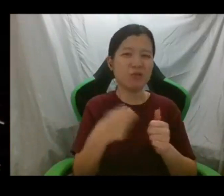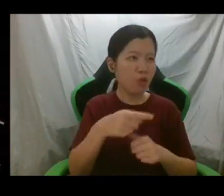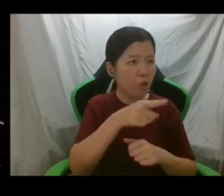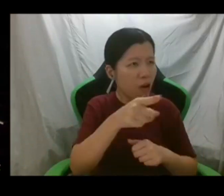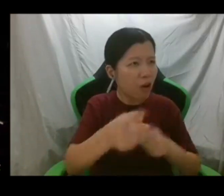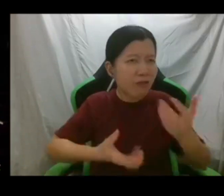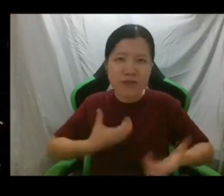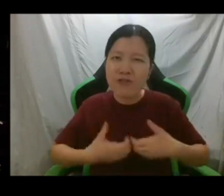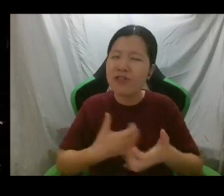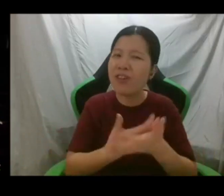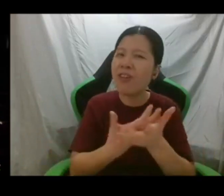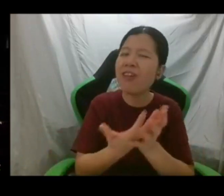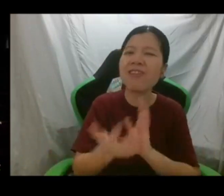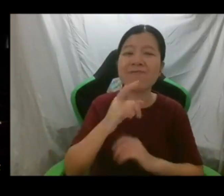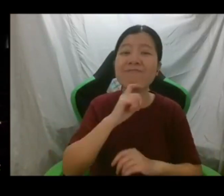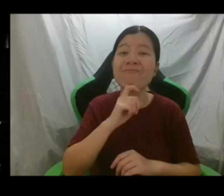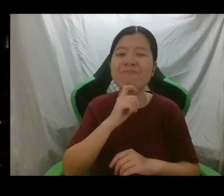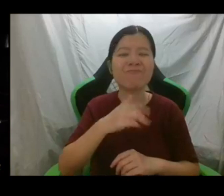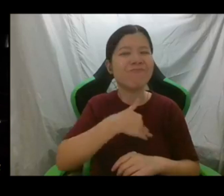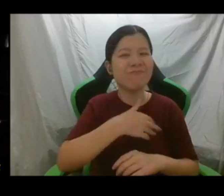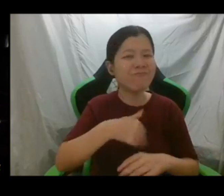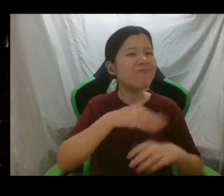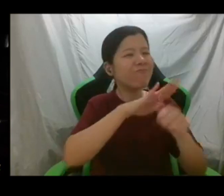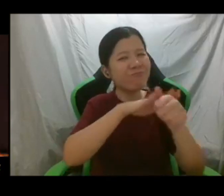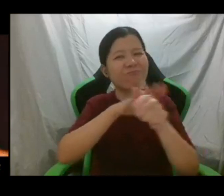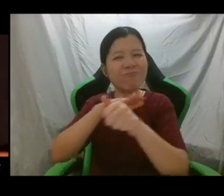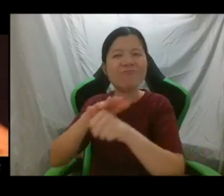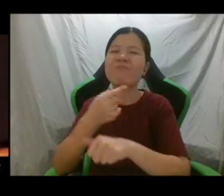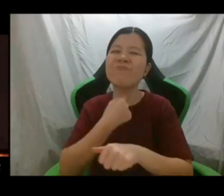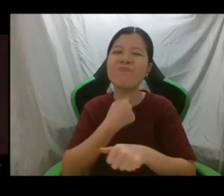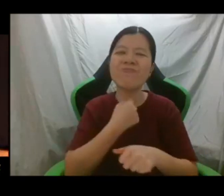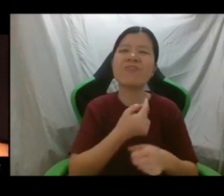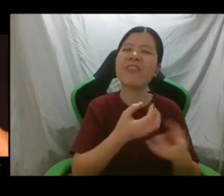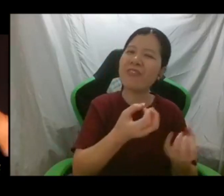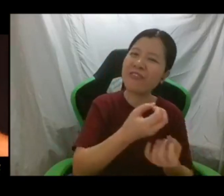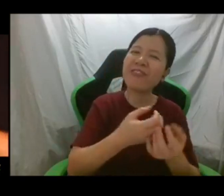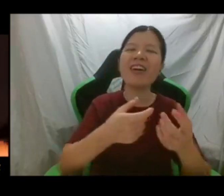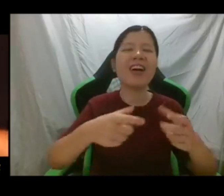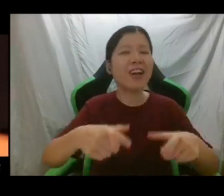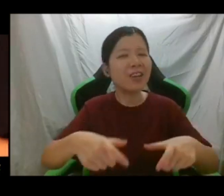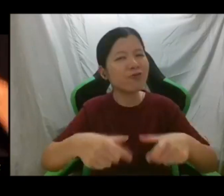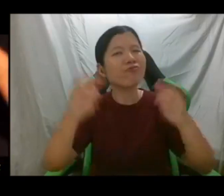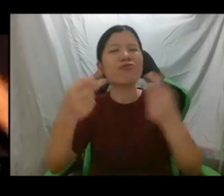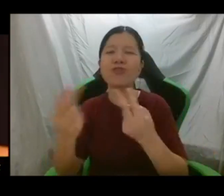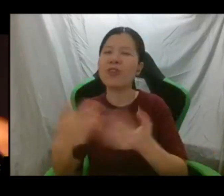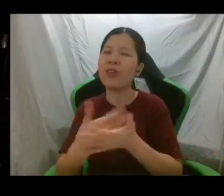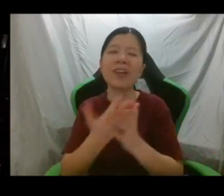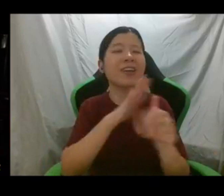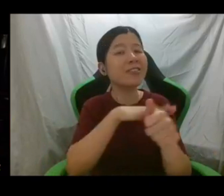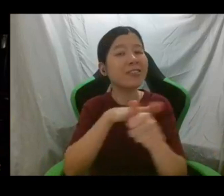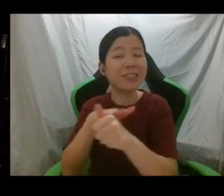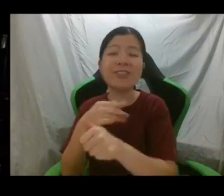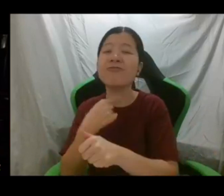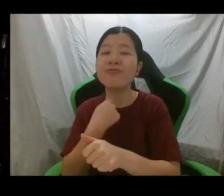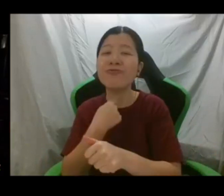添。我哋一定要好好愛惜佢啊！好啦，今日又講